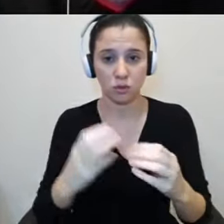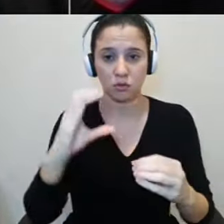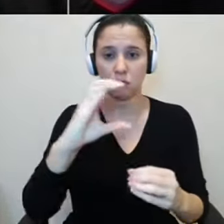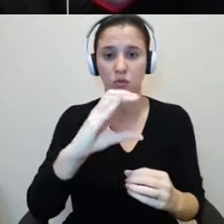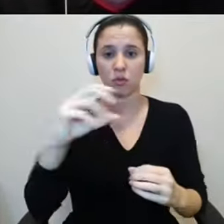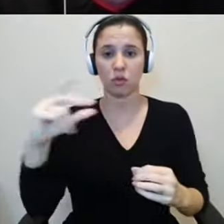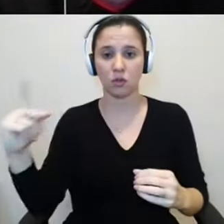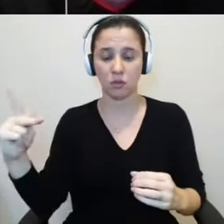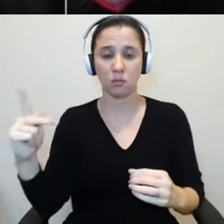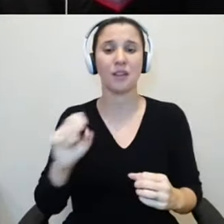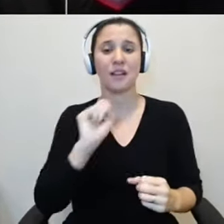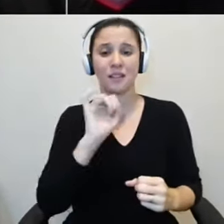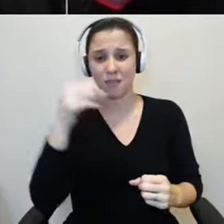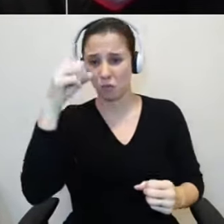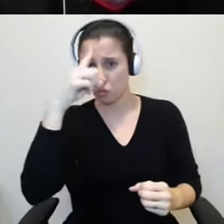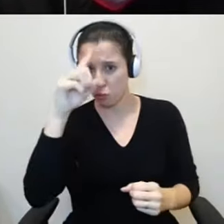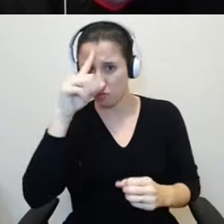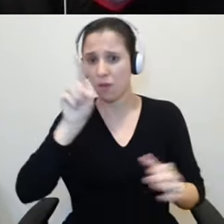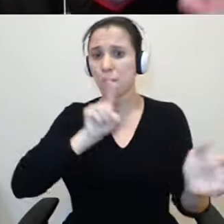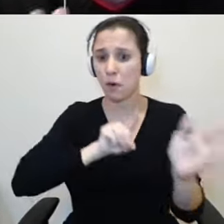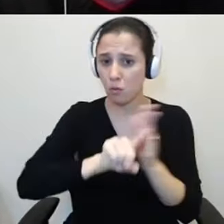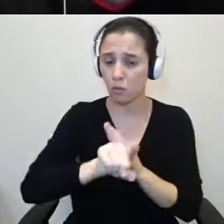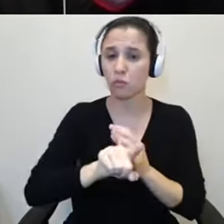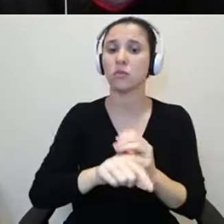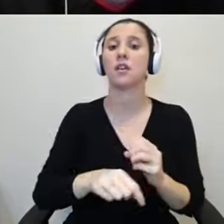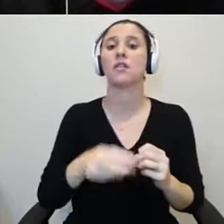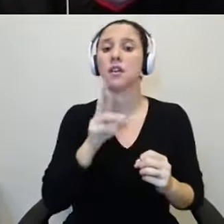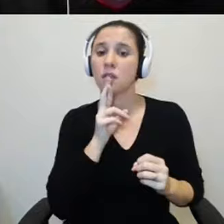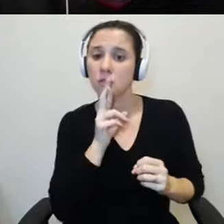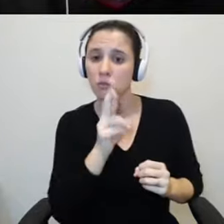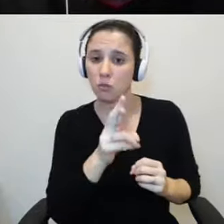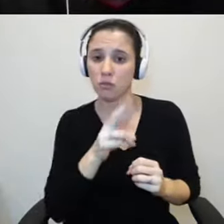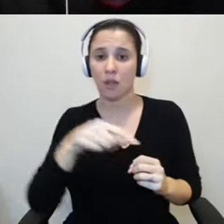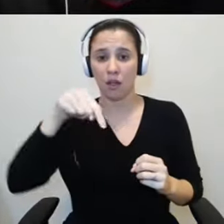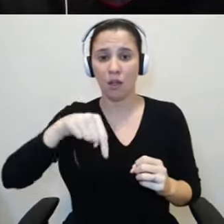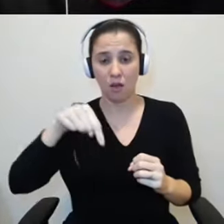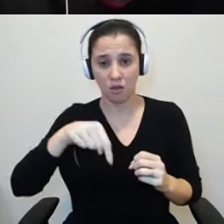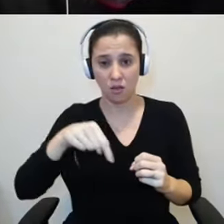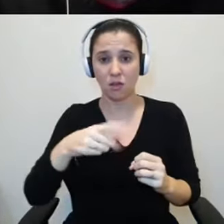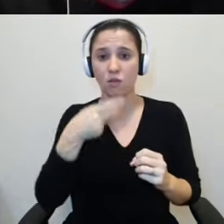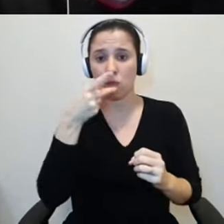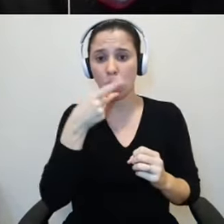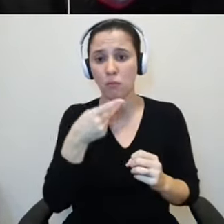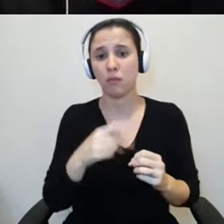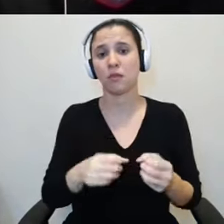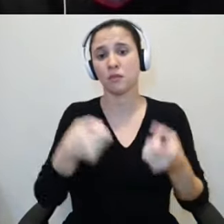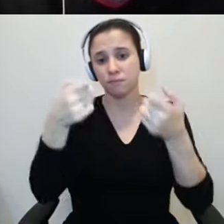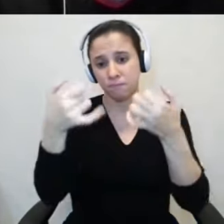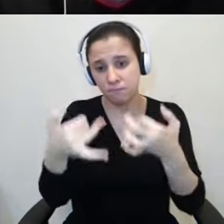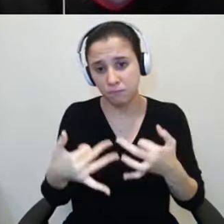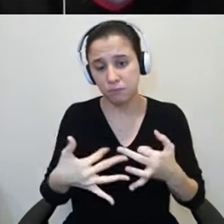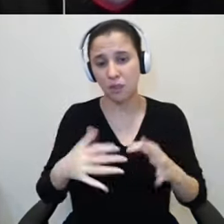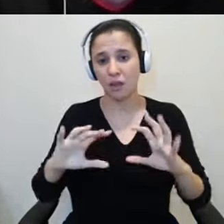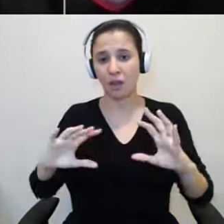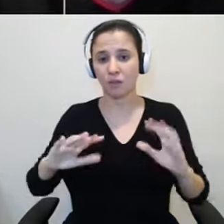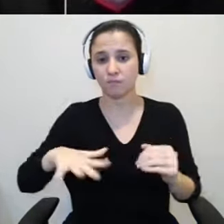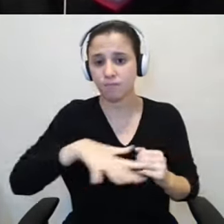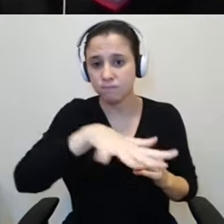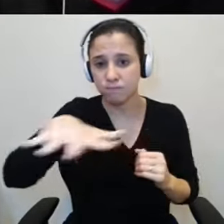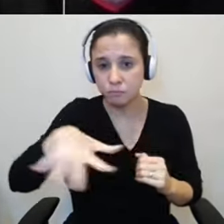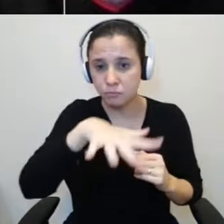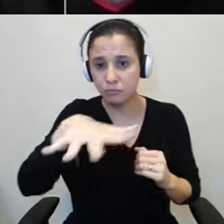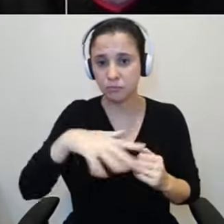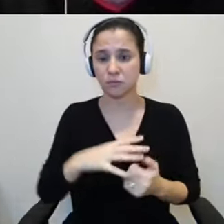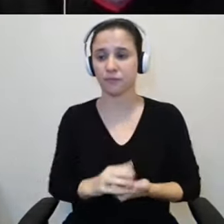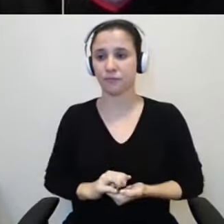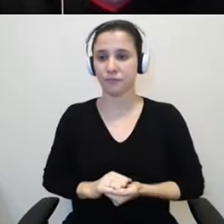tiverem, a gente vai respondendo e eu vou tentar colocar de maneira geral aqui. Então, dessa proposta, vamos dizer assim, uma